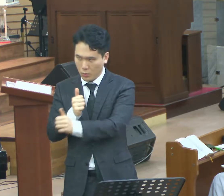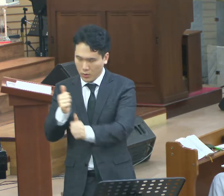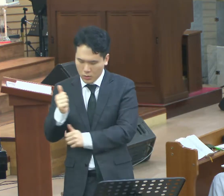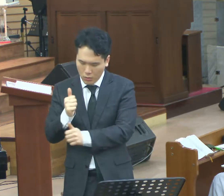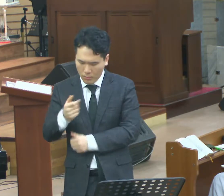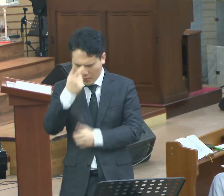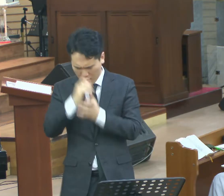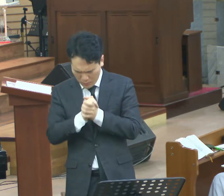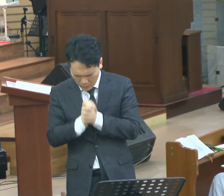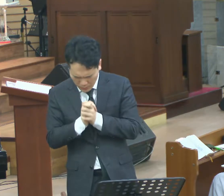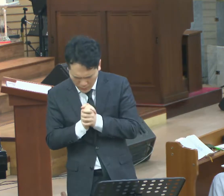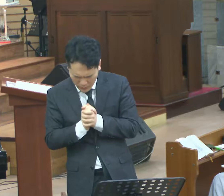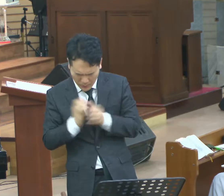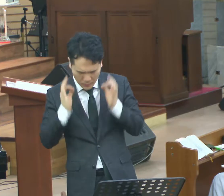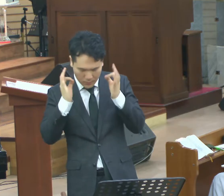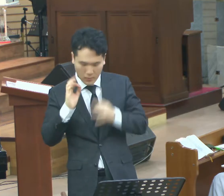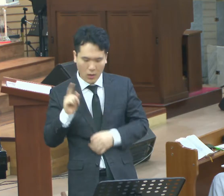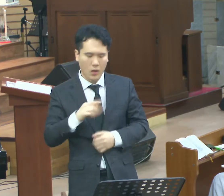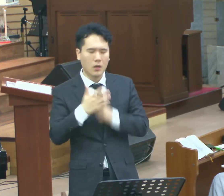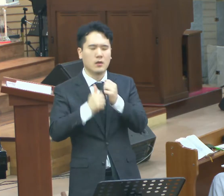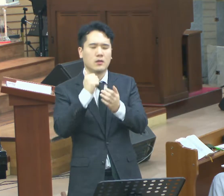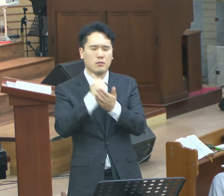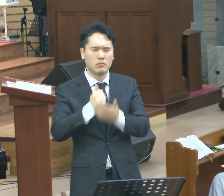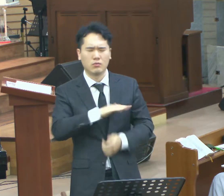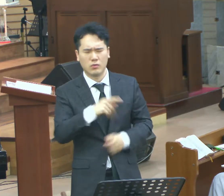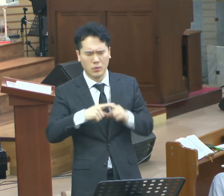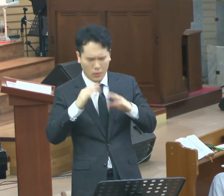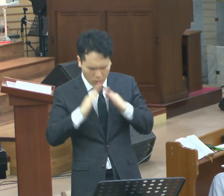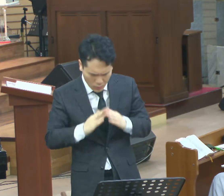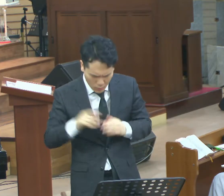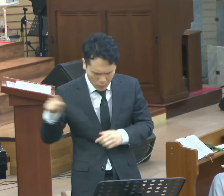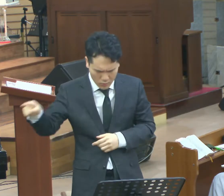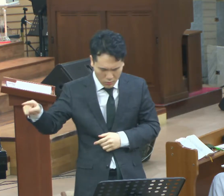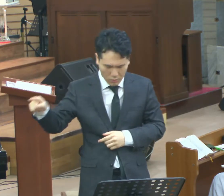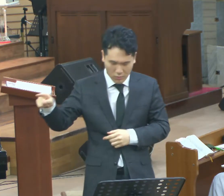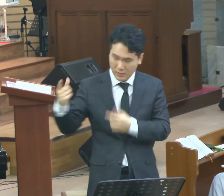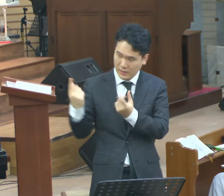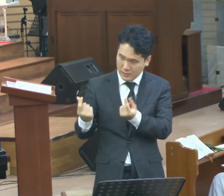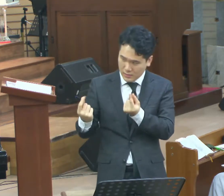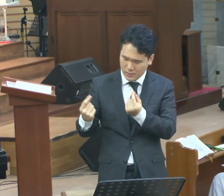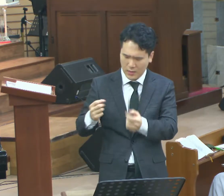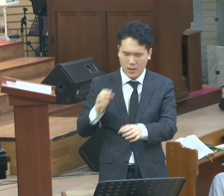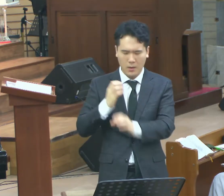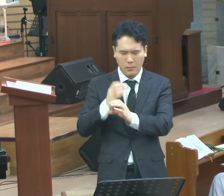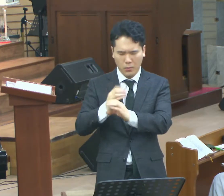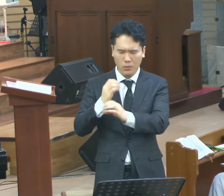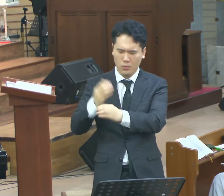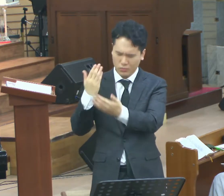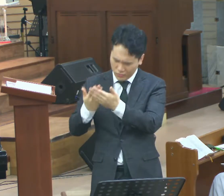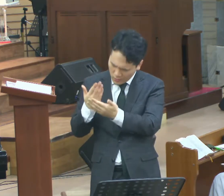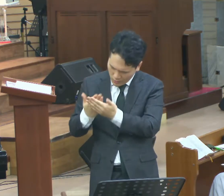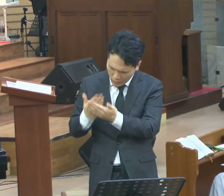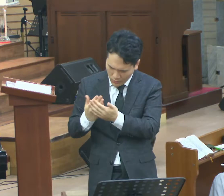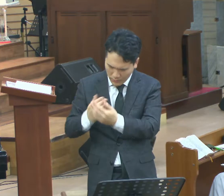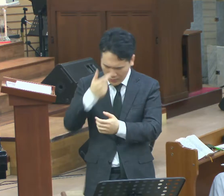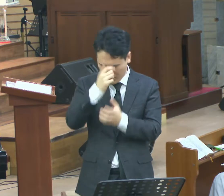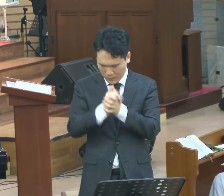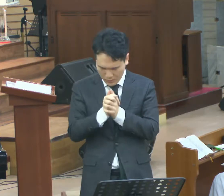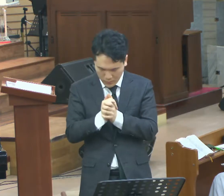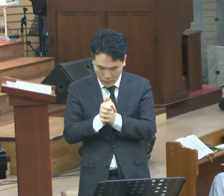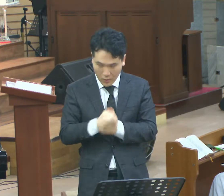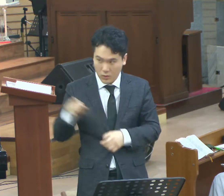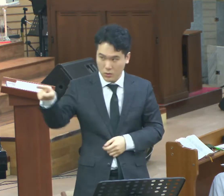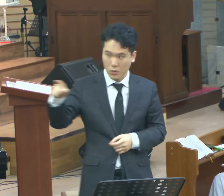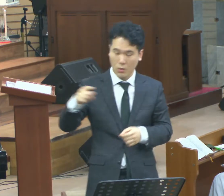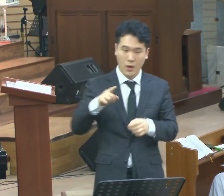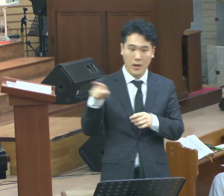아버지, 우리 교회도 리프트가 달려있는 승합차를 주세요. 근데 한 대 실을 수 있는 차가